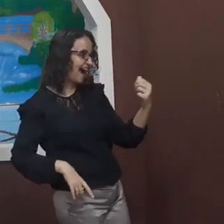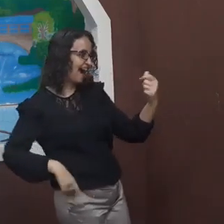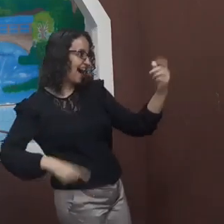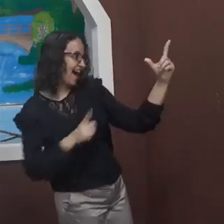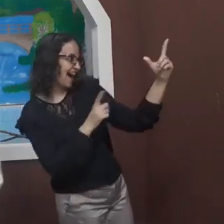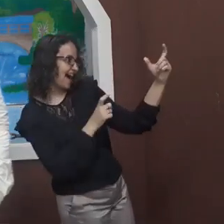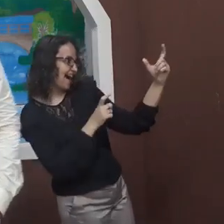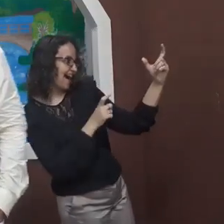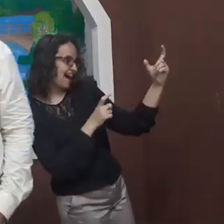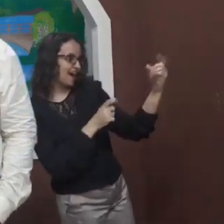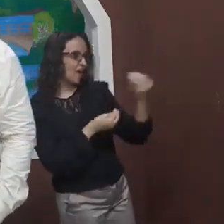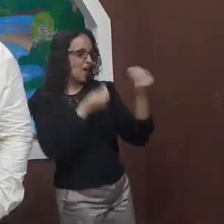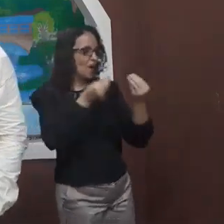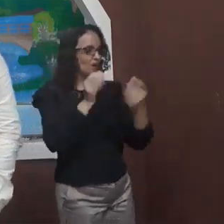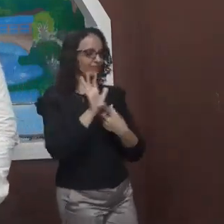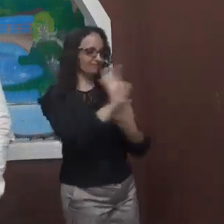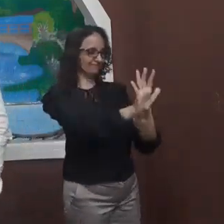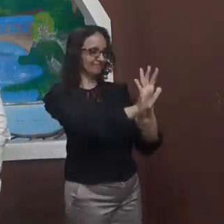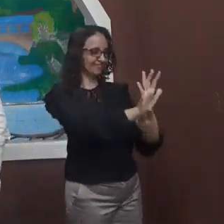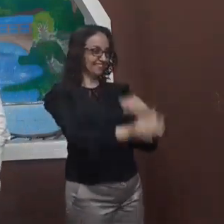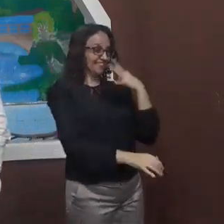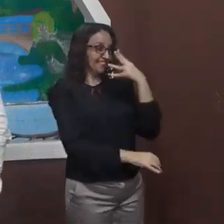Que jeito que a gente coloca as fotos do perfil?